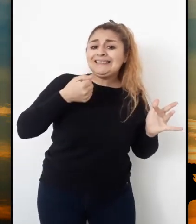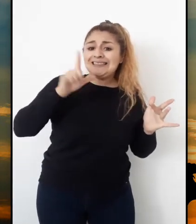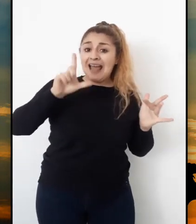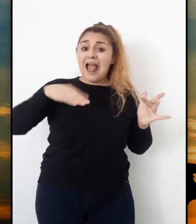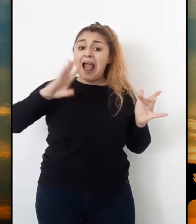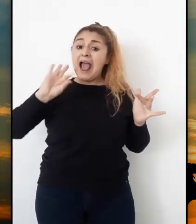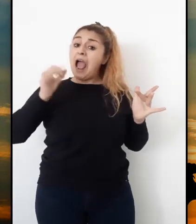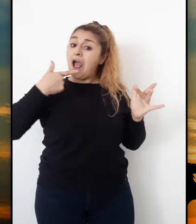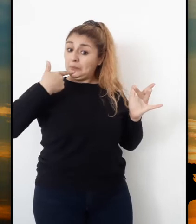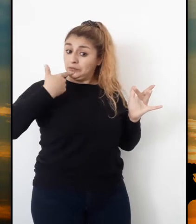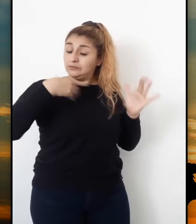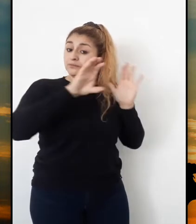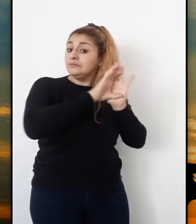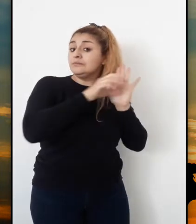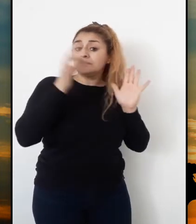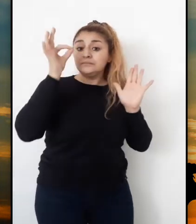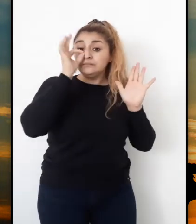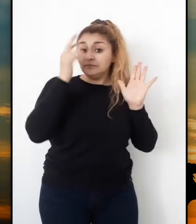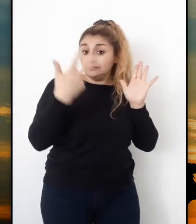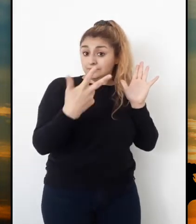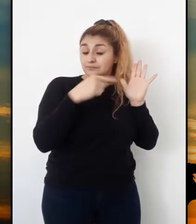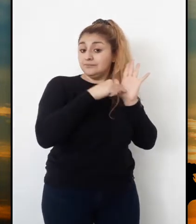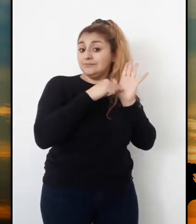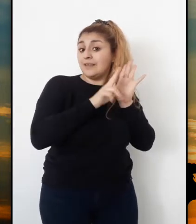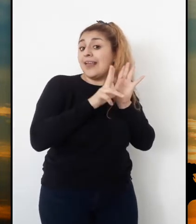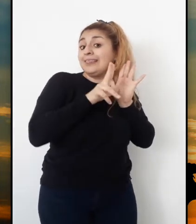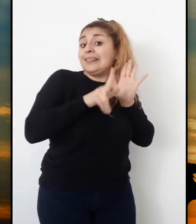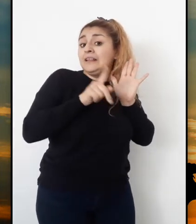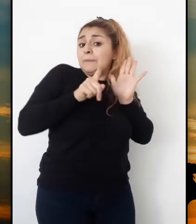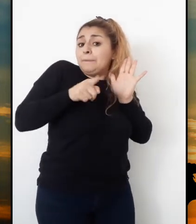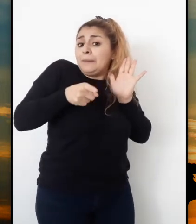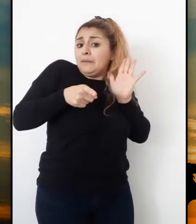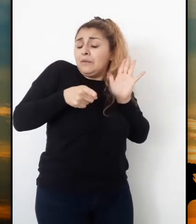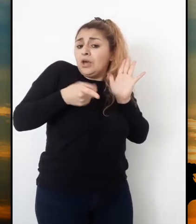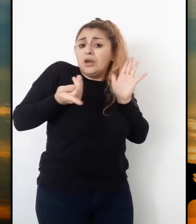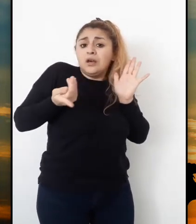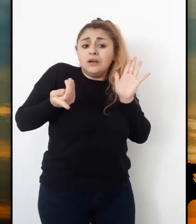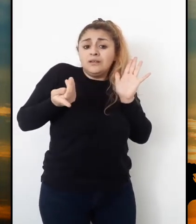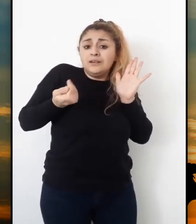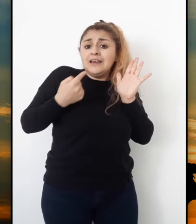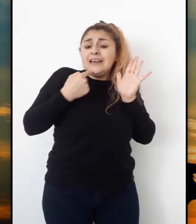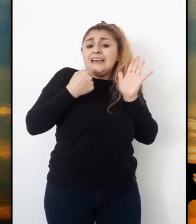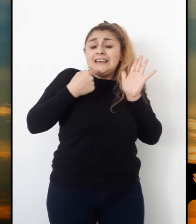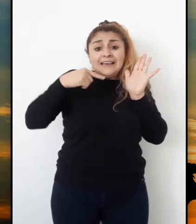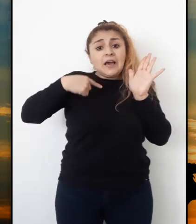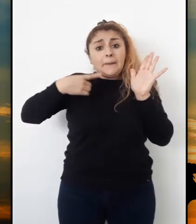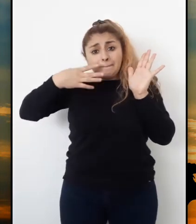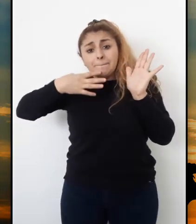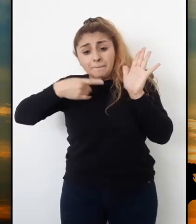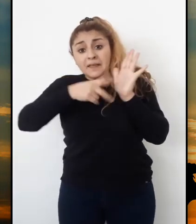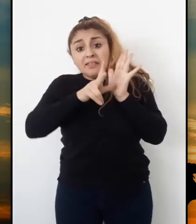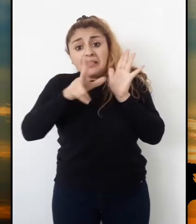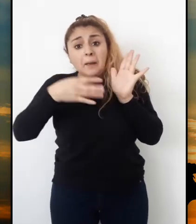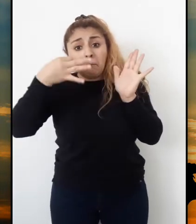d'ici, certamente. C'est certain. En la versión español dice ciertamente,